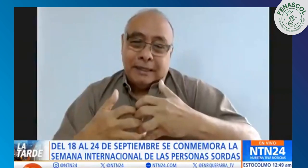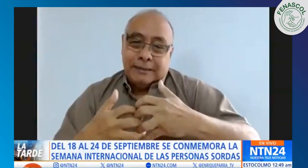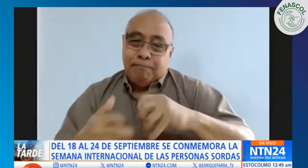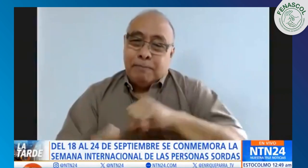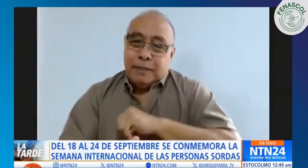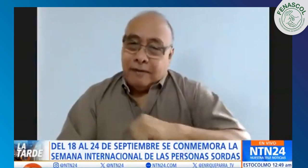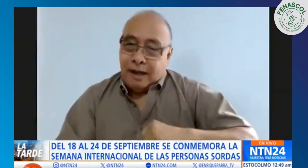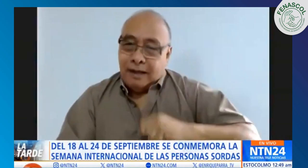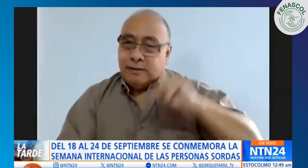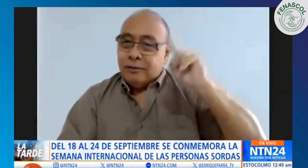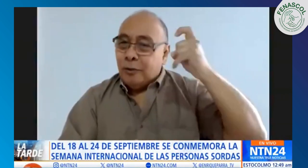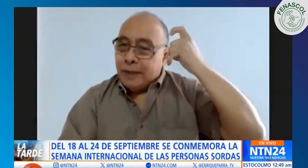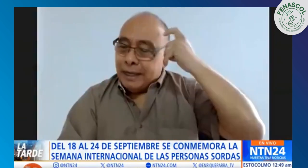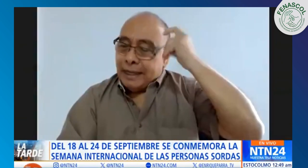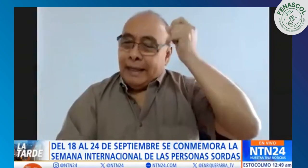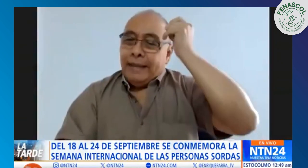Entonces,